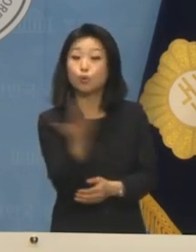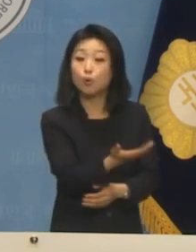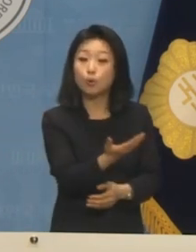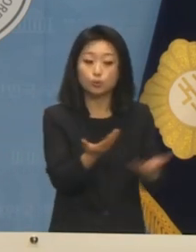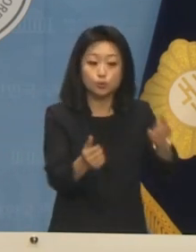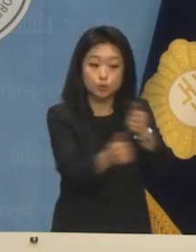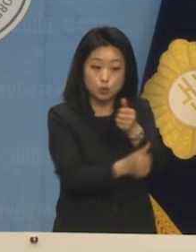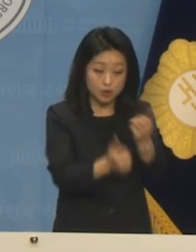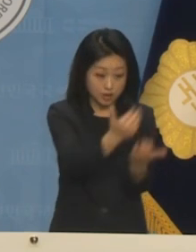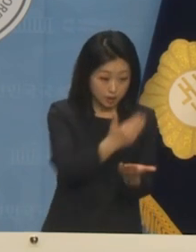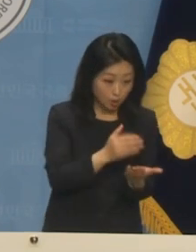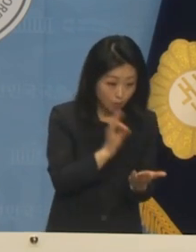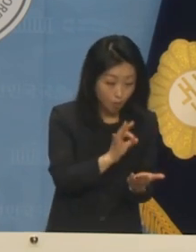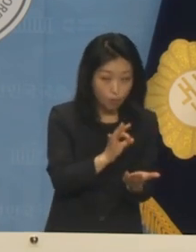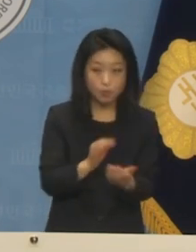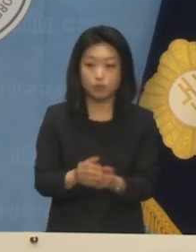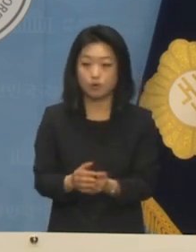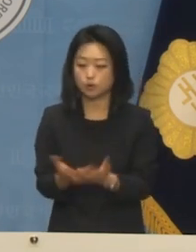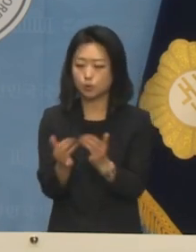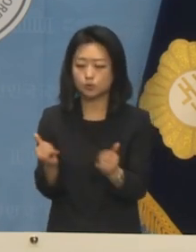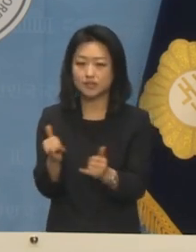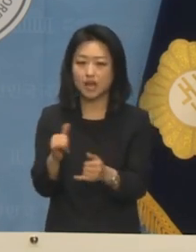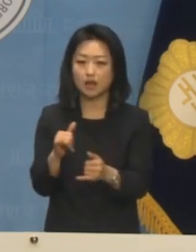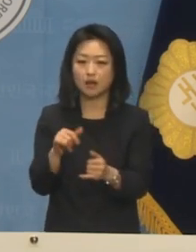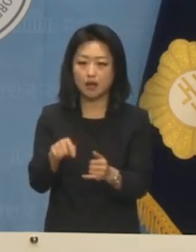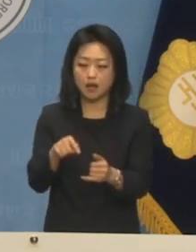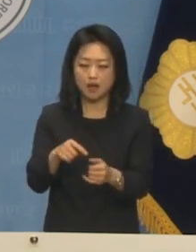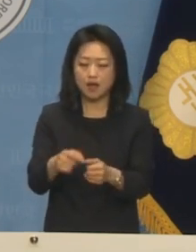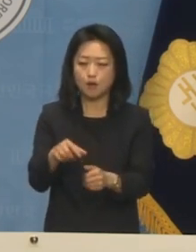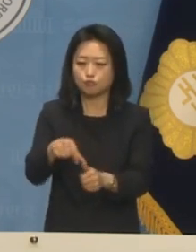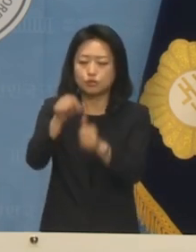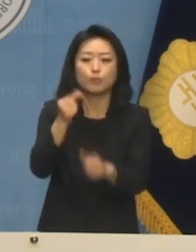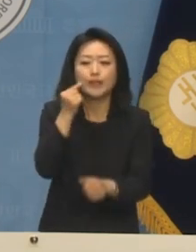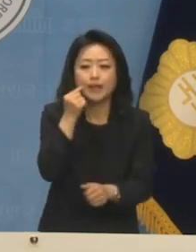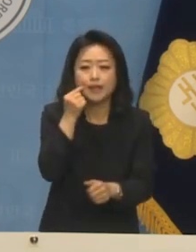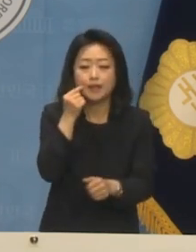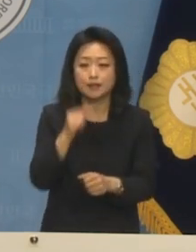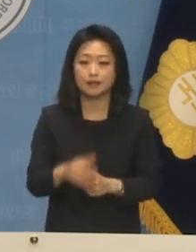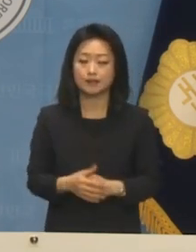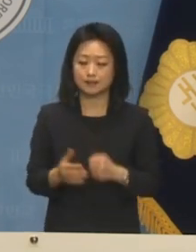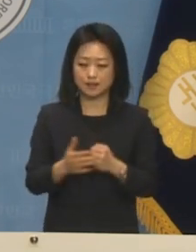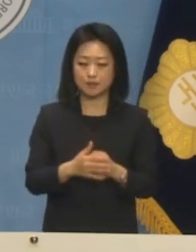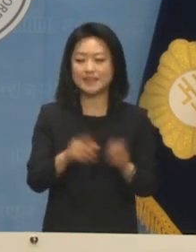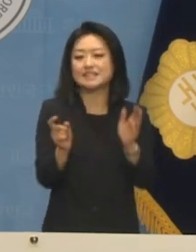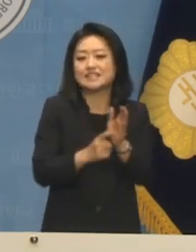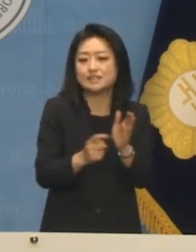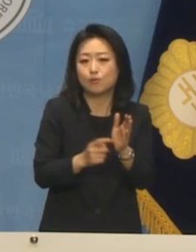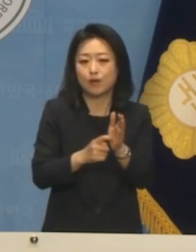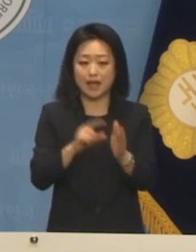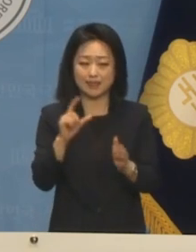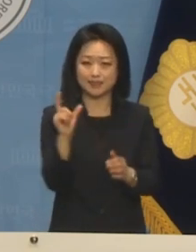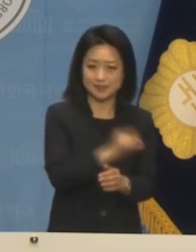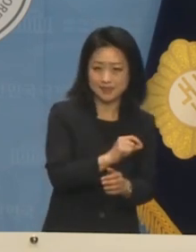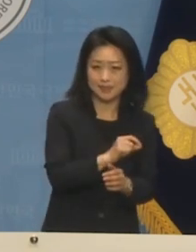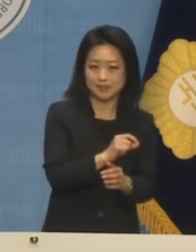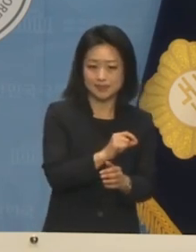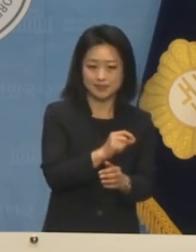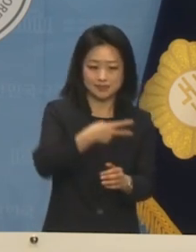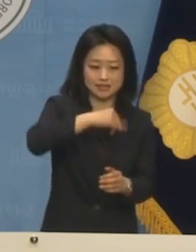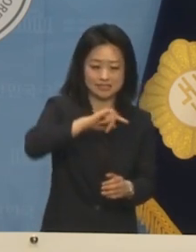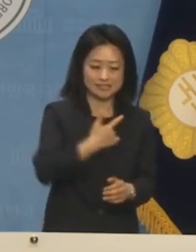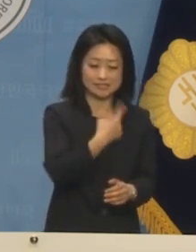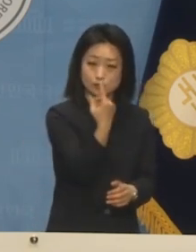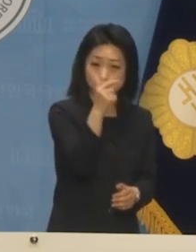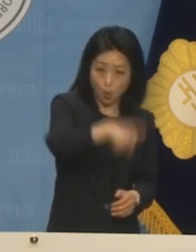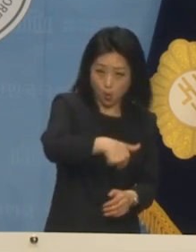노동위원회는 이를 근거로 처벌할 수 없다는 것입니다. 노동위원회가 표방하는 신속은 이런 신속한 자료 위조의 신속을 말하는